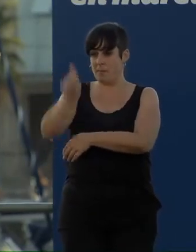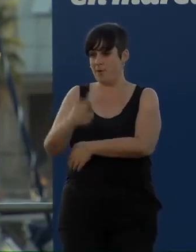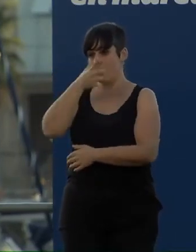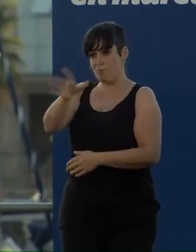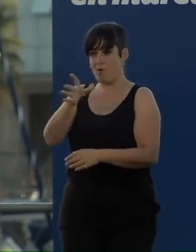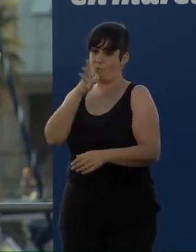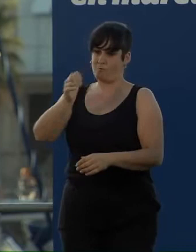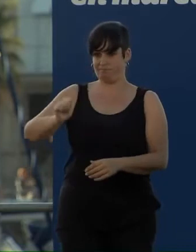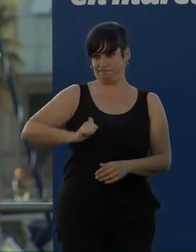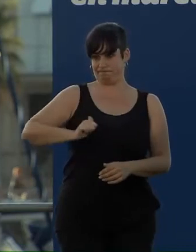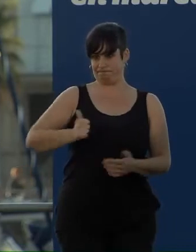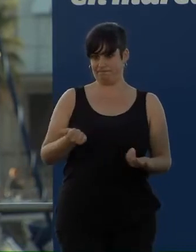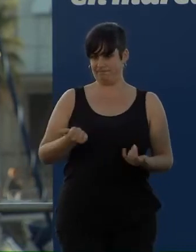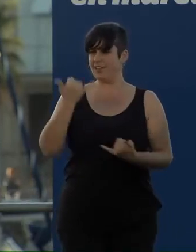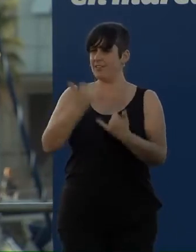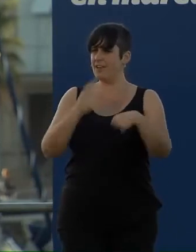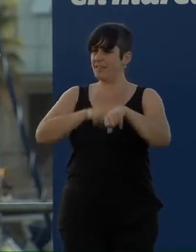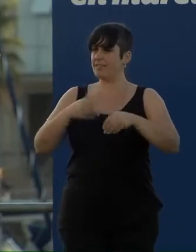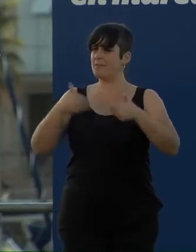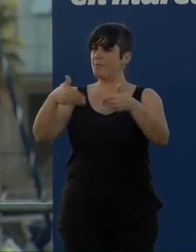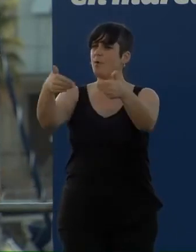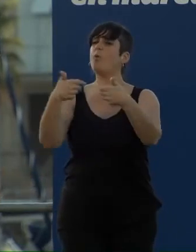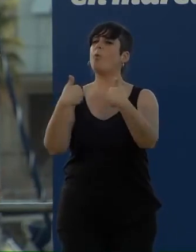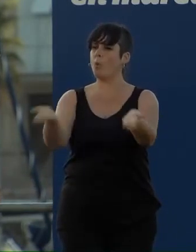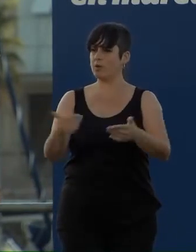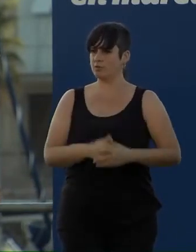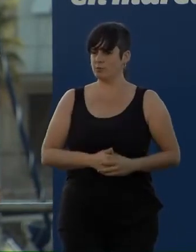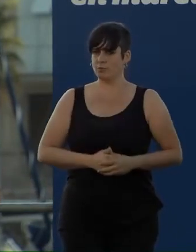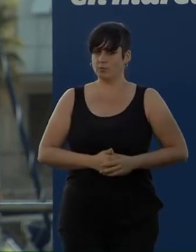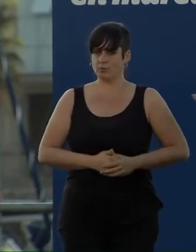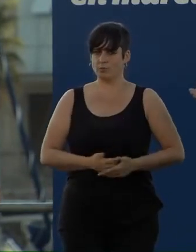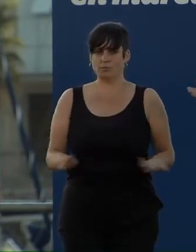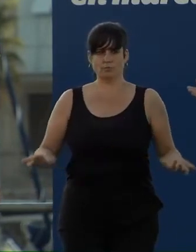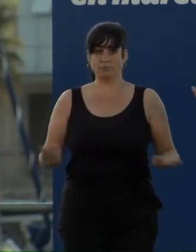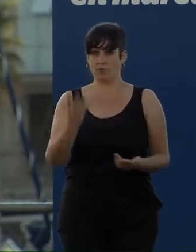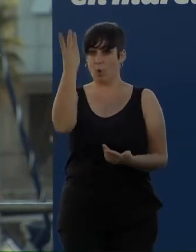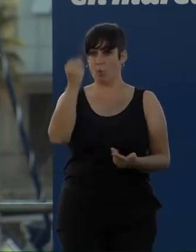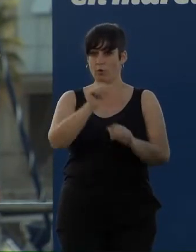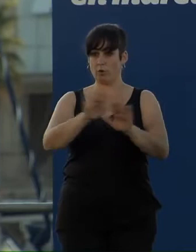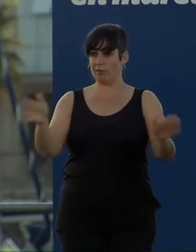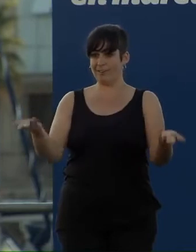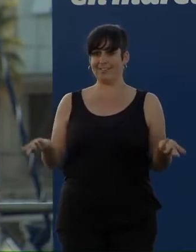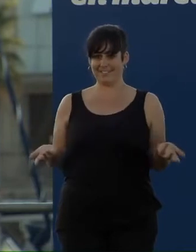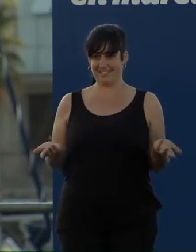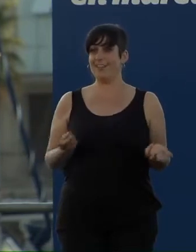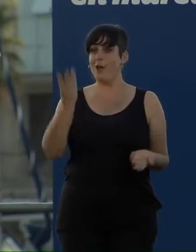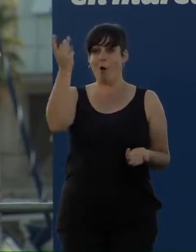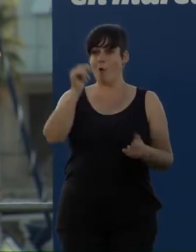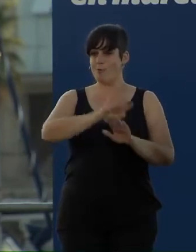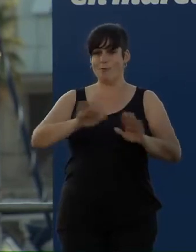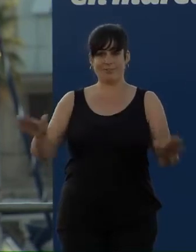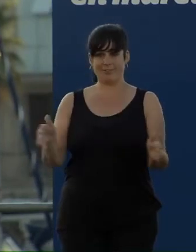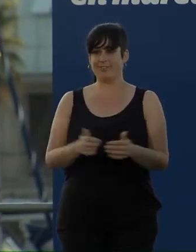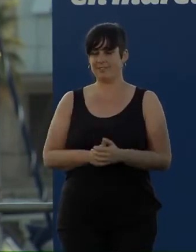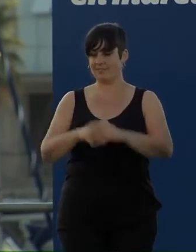popular por cuo tempo máis por 4 días eso que